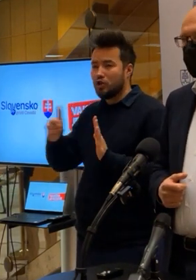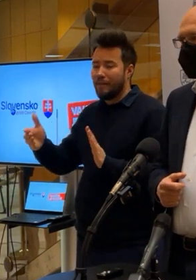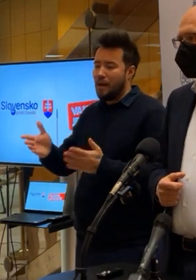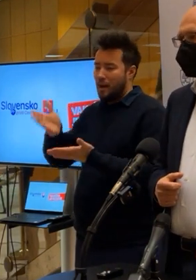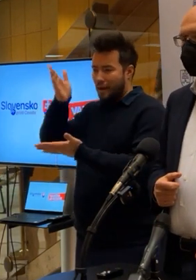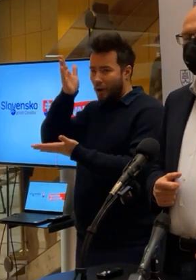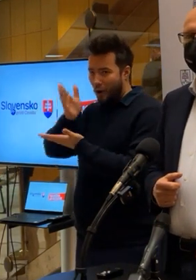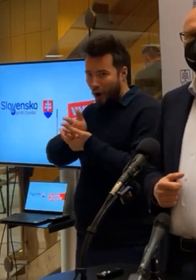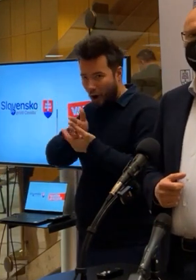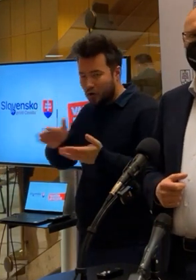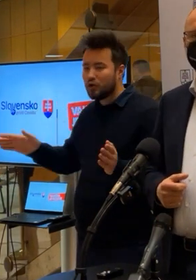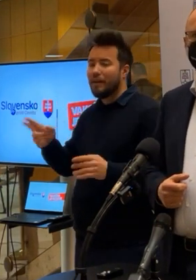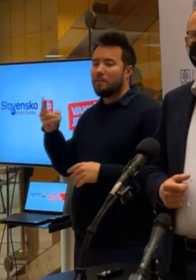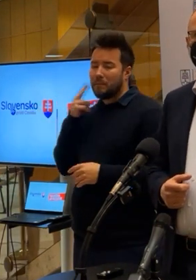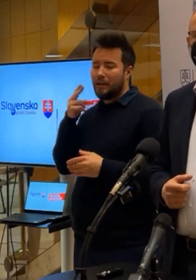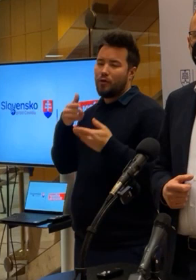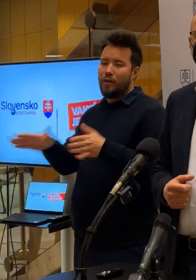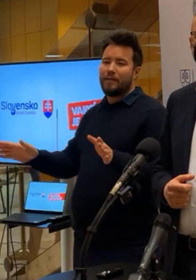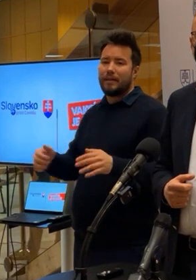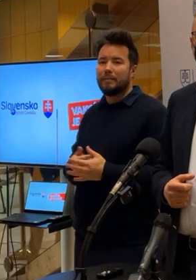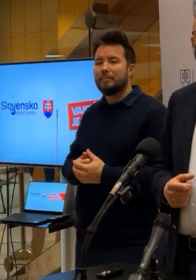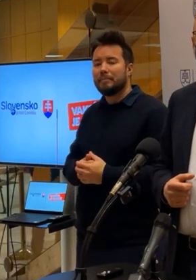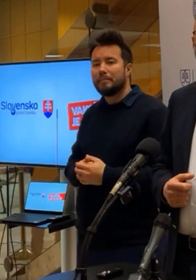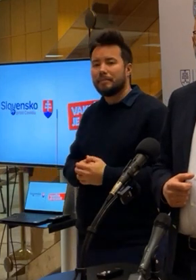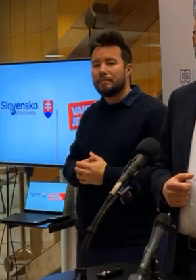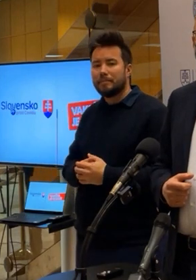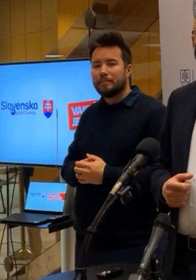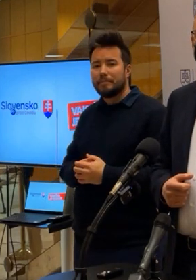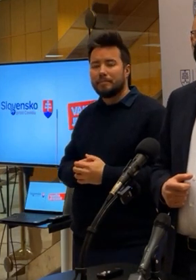skončila, piatok sa otvára.